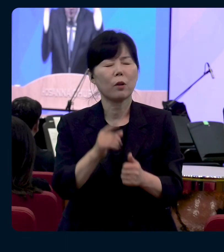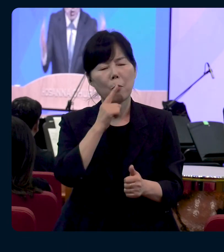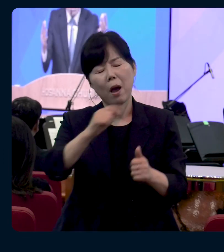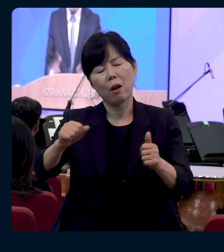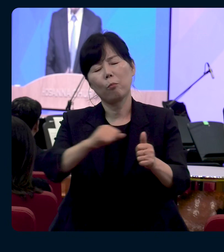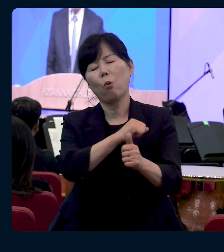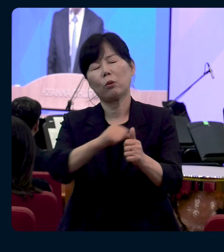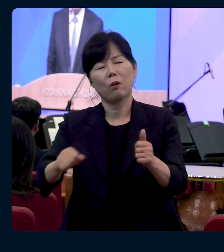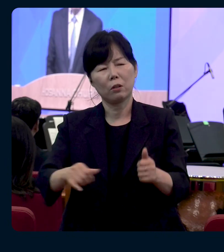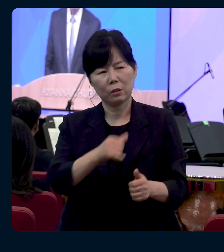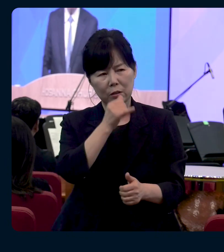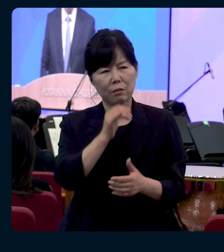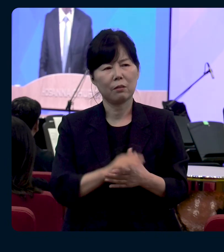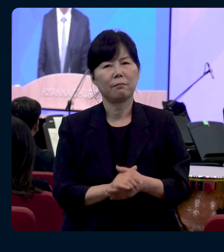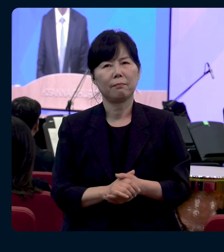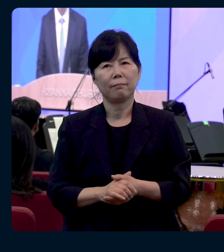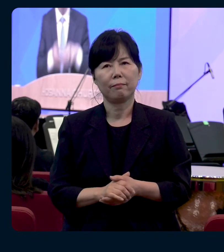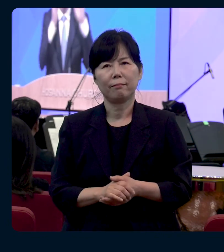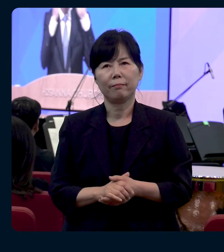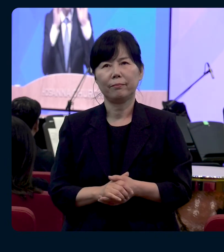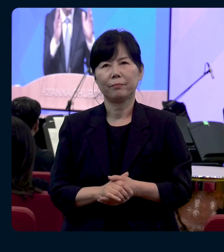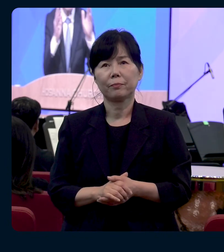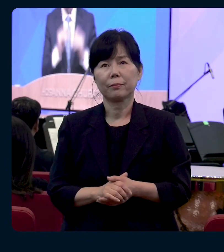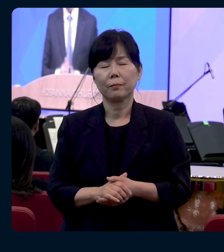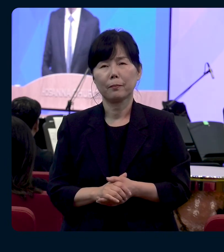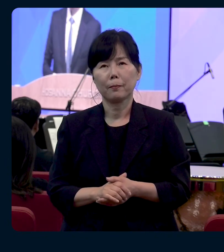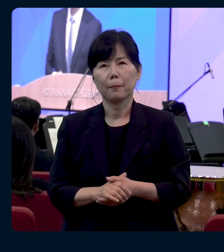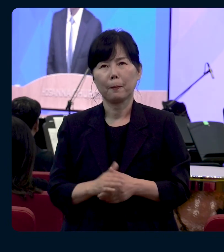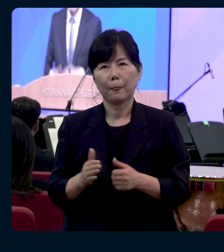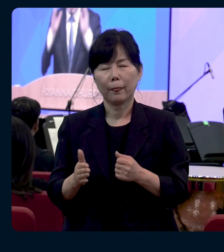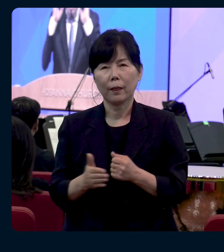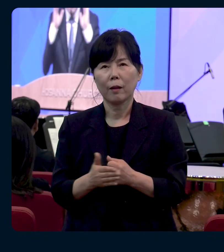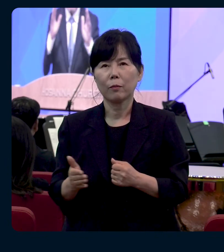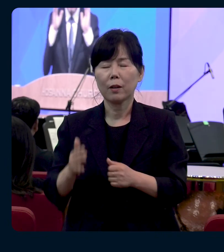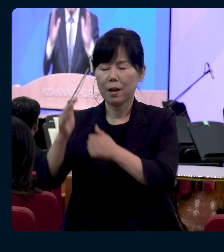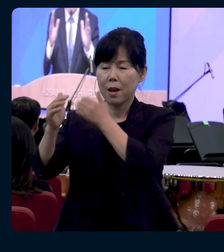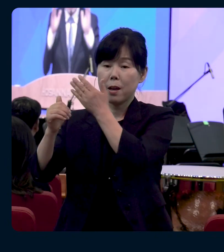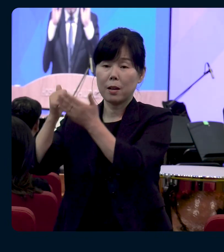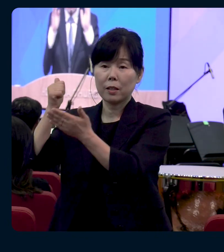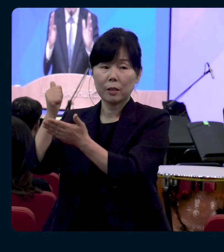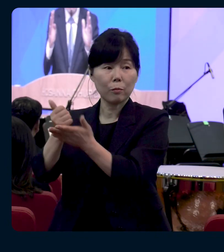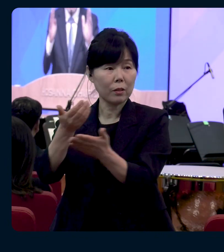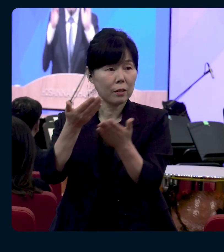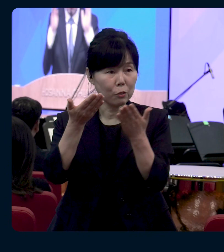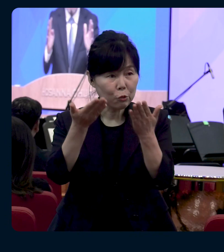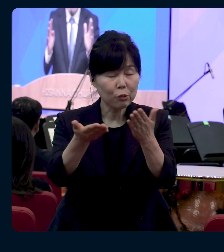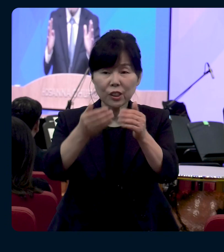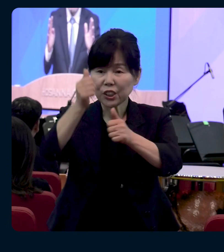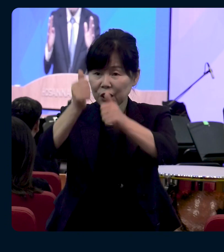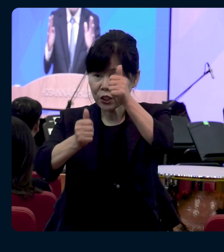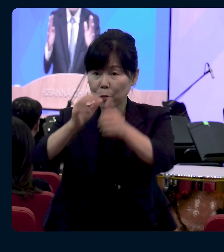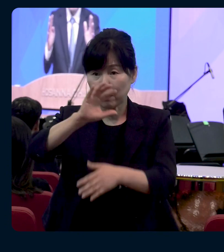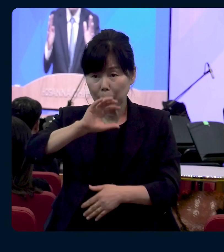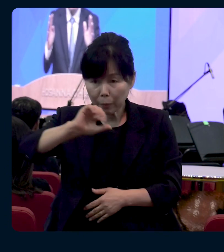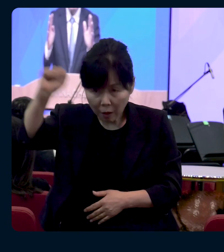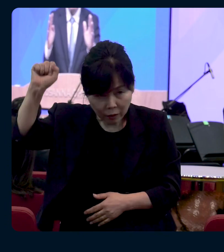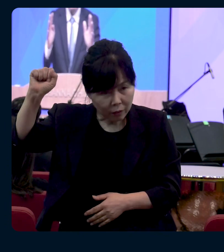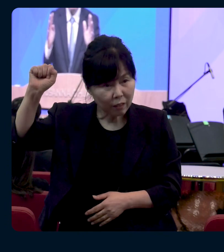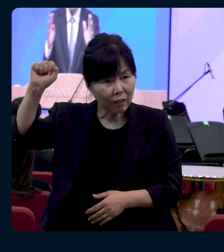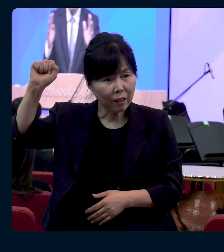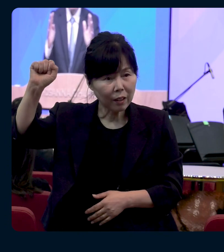사람인지를 모르니까 그렇게 하는 거예요. 그러니까 하나님이 주는 그 시험을 통과하는